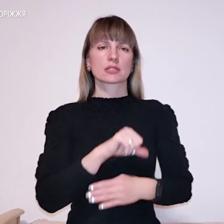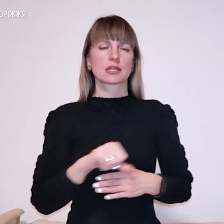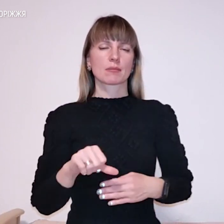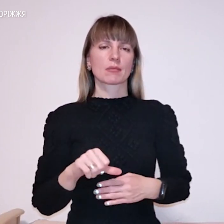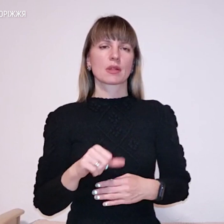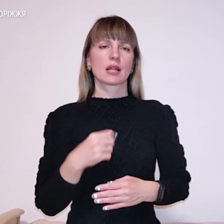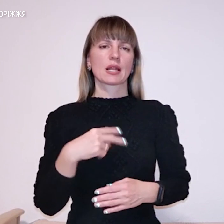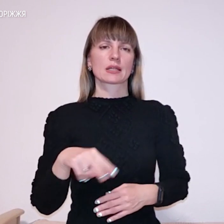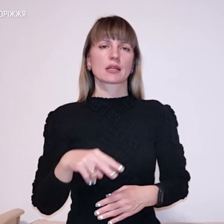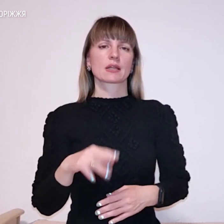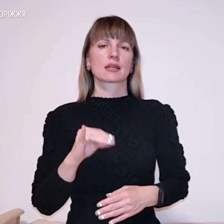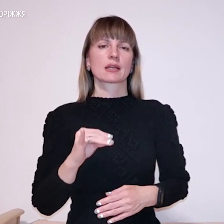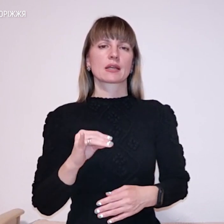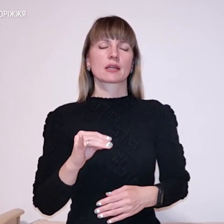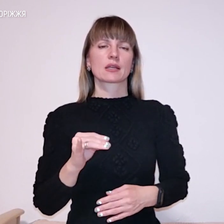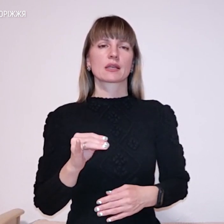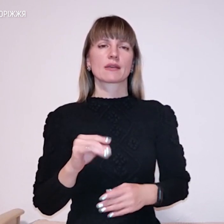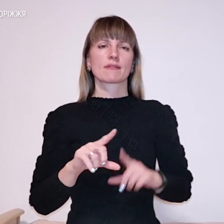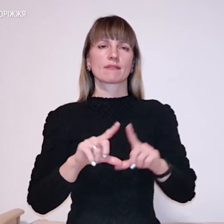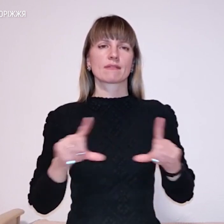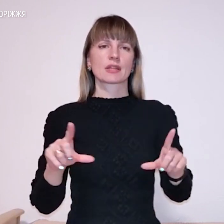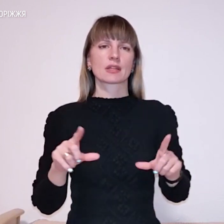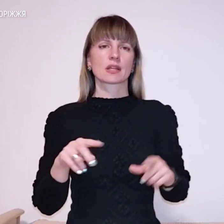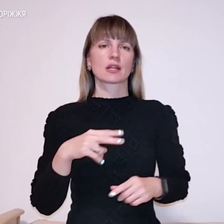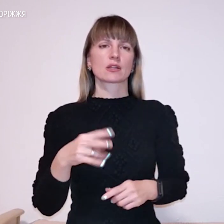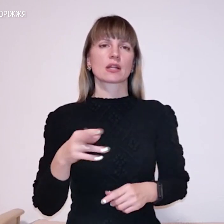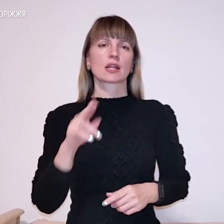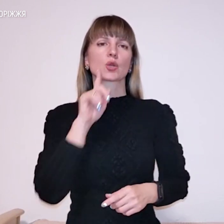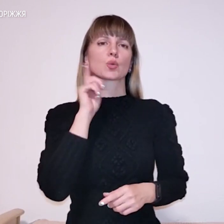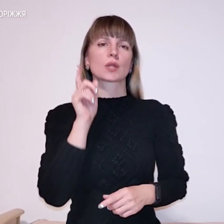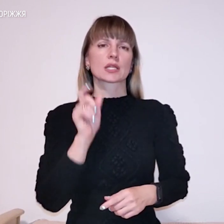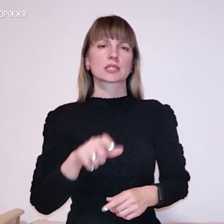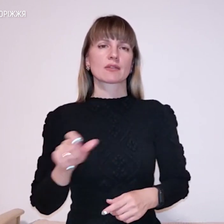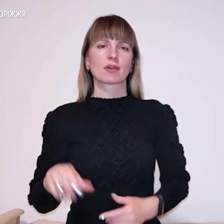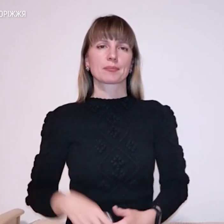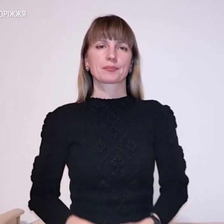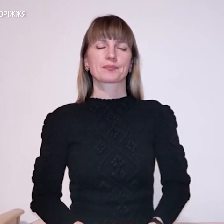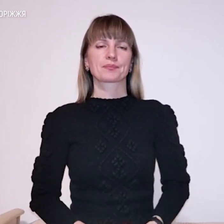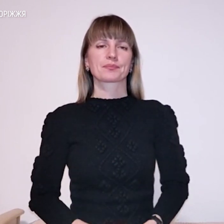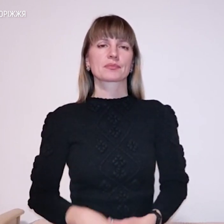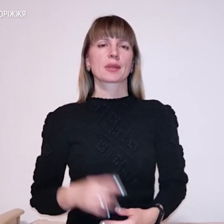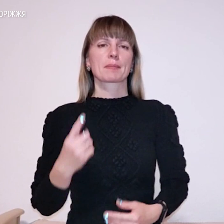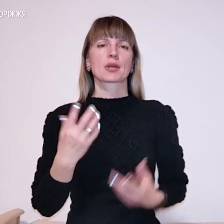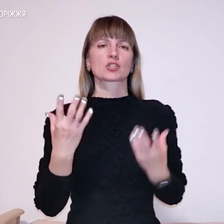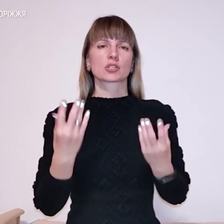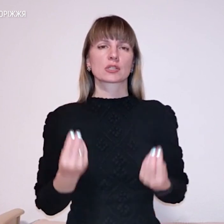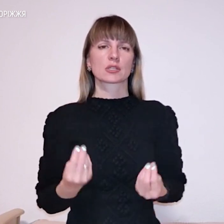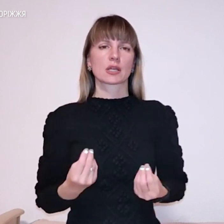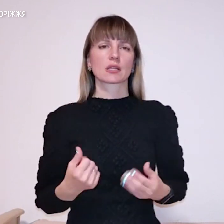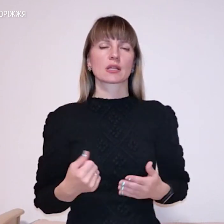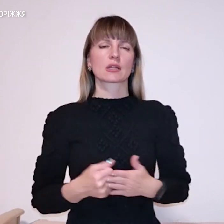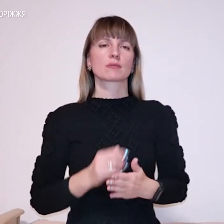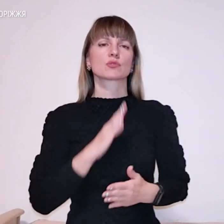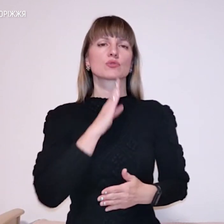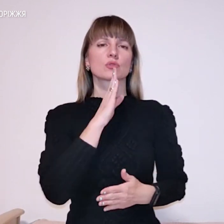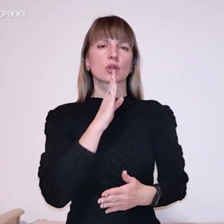і мистецтва, відділ літератури дивиться. Перший день до нас зранку прибігли